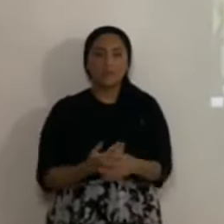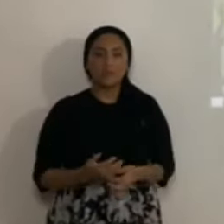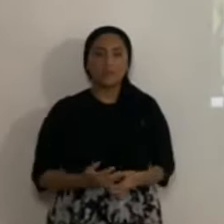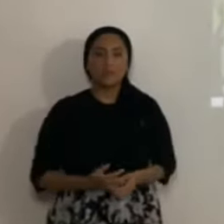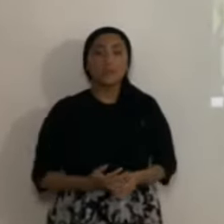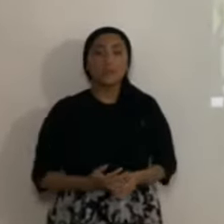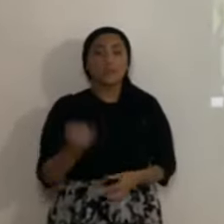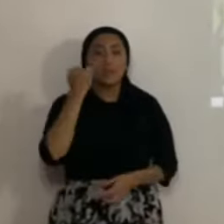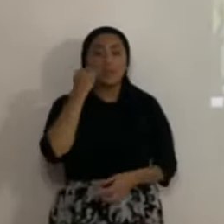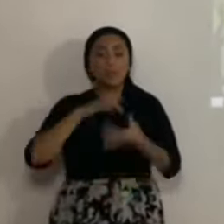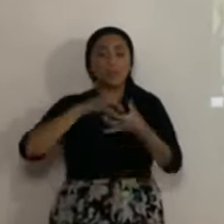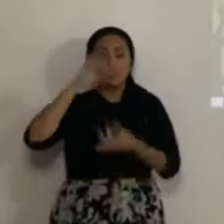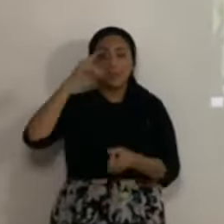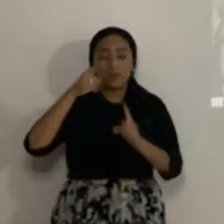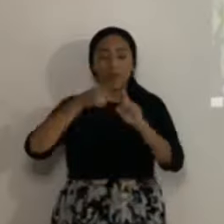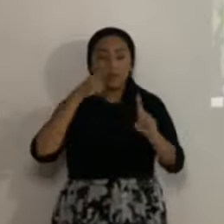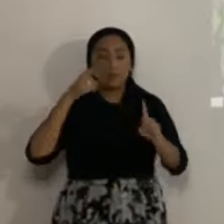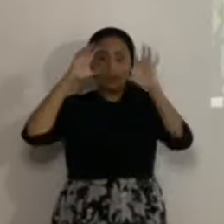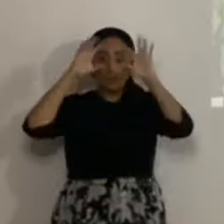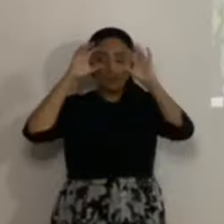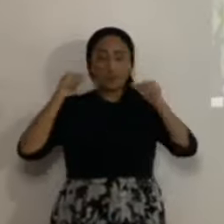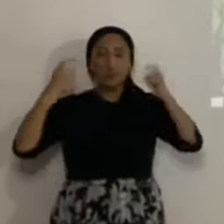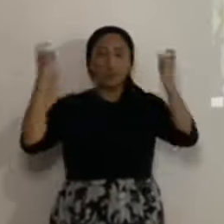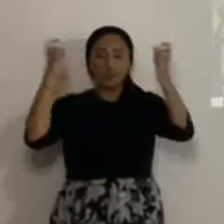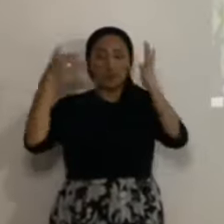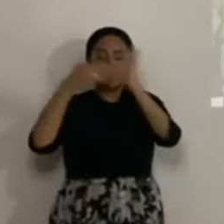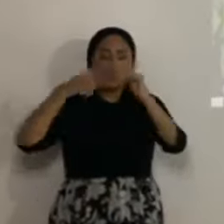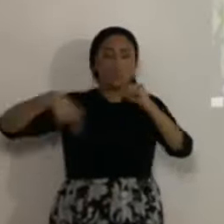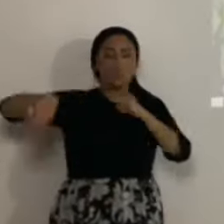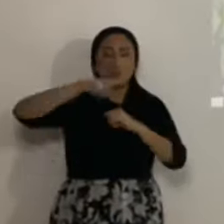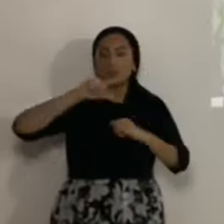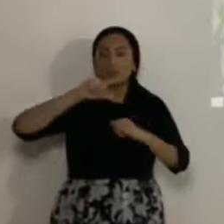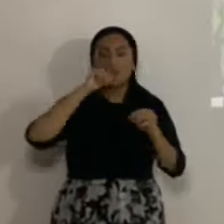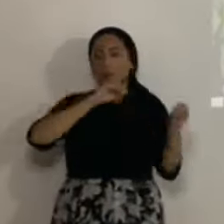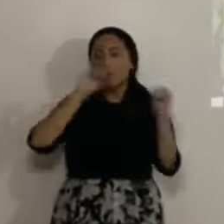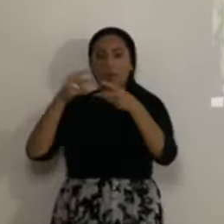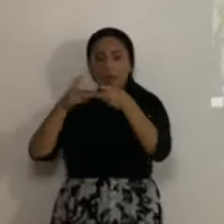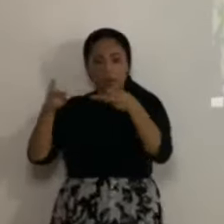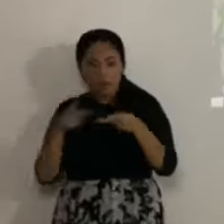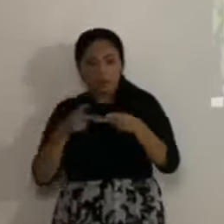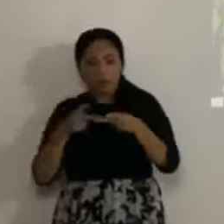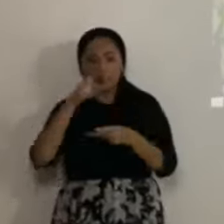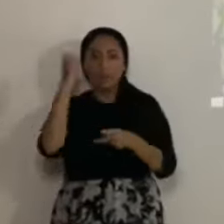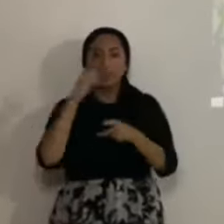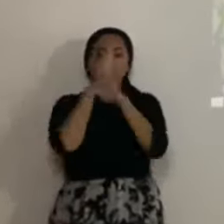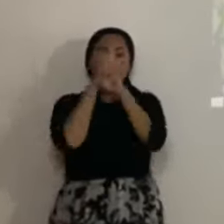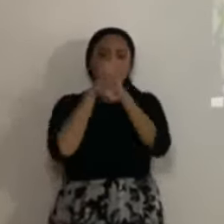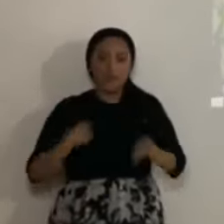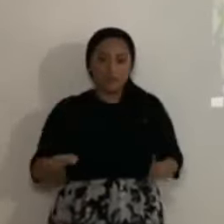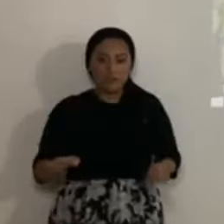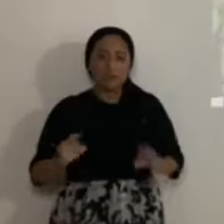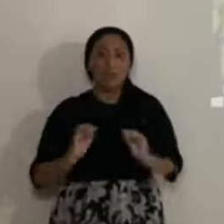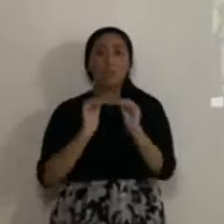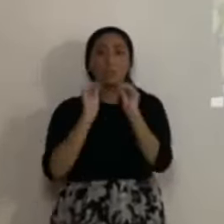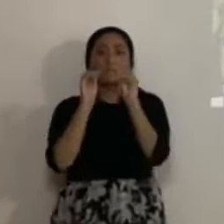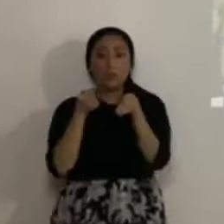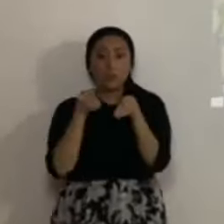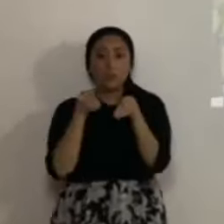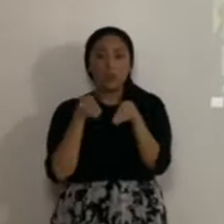Si el espíritu del príncipe se exaltare contra ti, no dejes tu lugar porque la mansedumbre, entonces puedes ponerle ahí